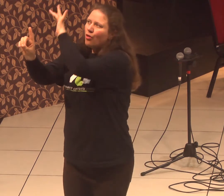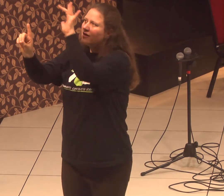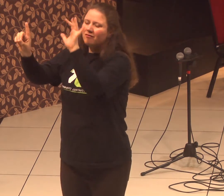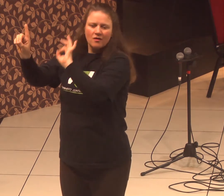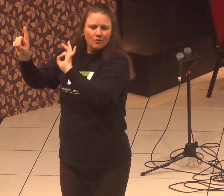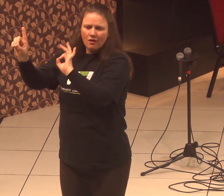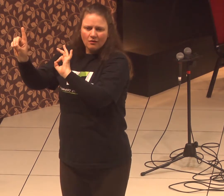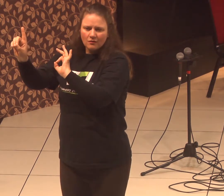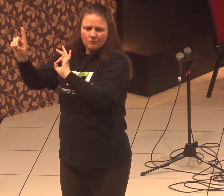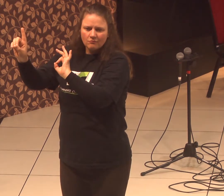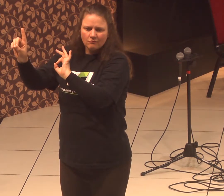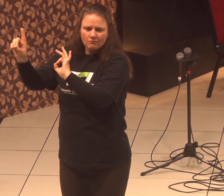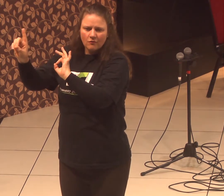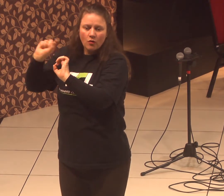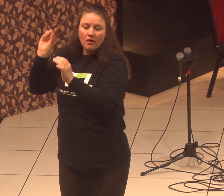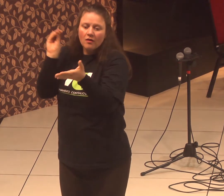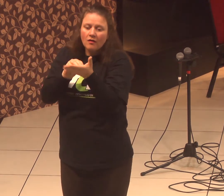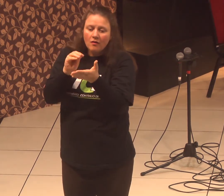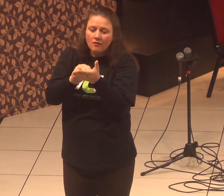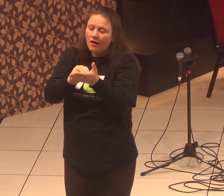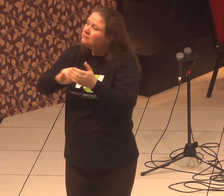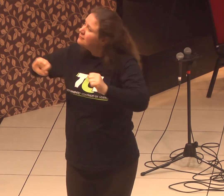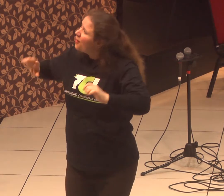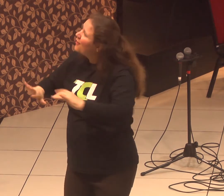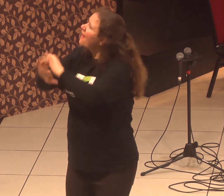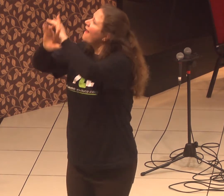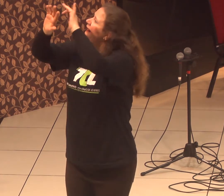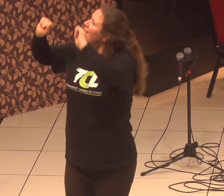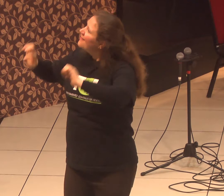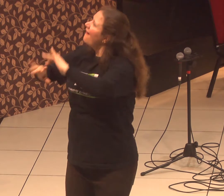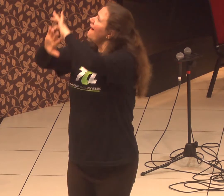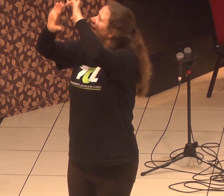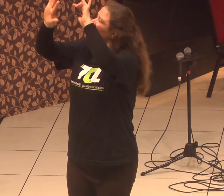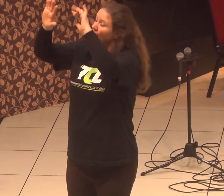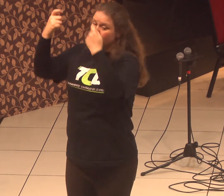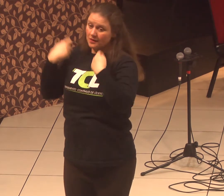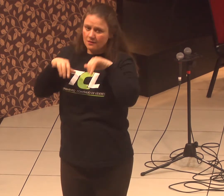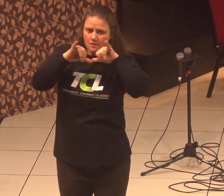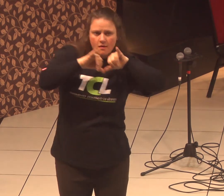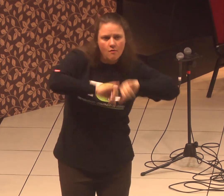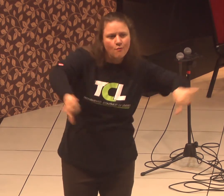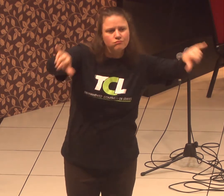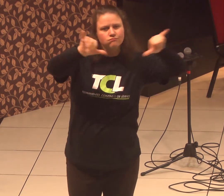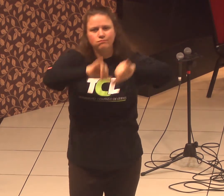de dar, não roubamos, mas deixamos de dar a Jesus a glória que ele deveria de ter.